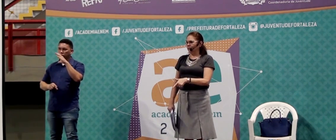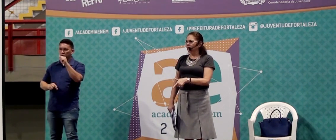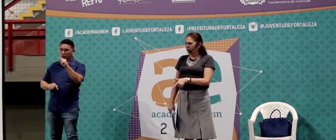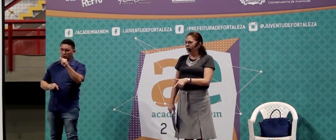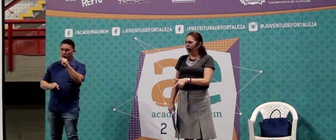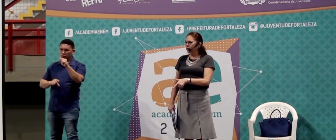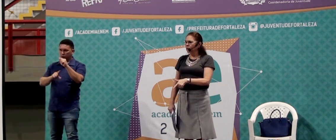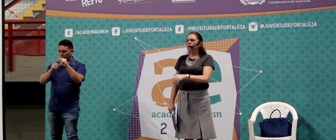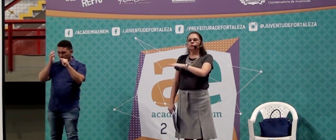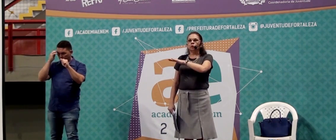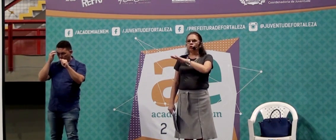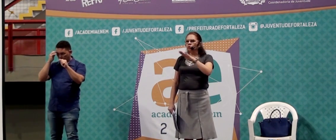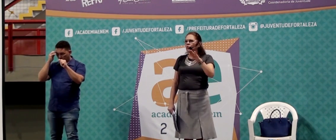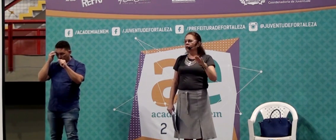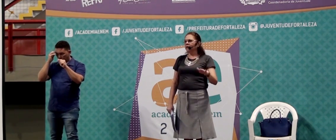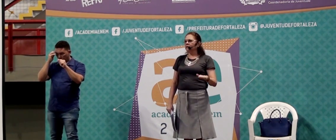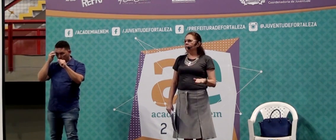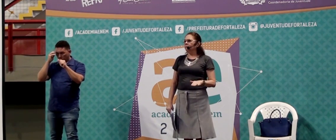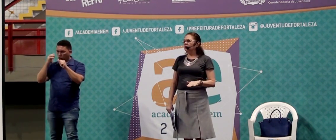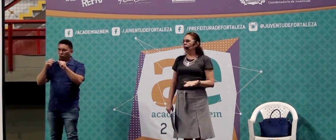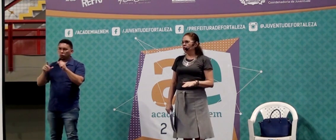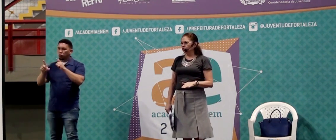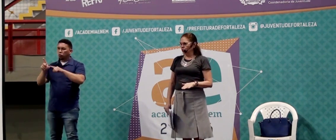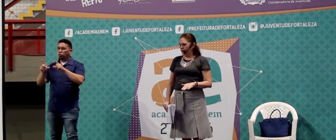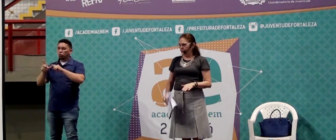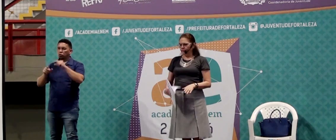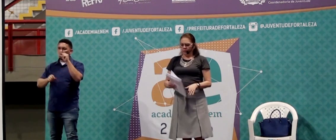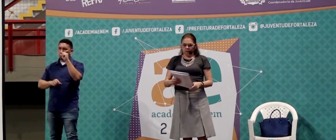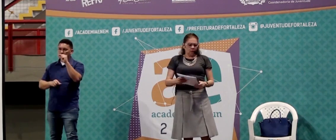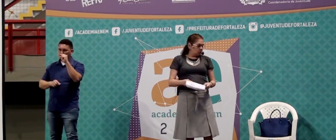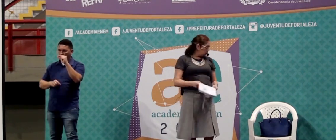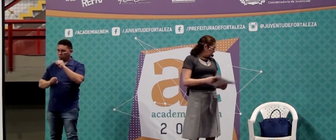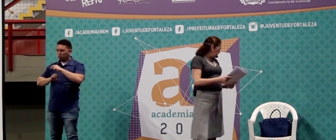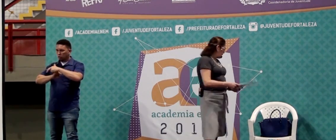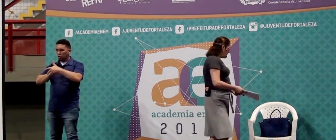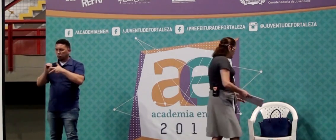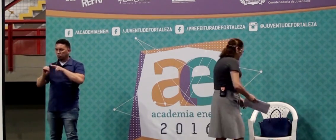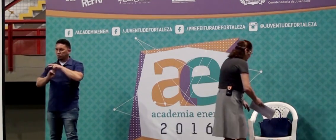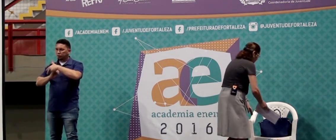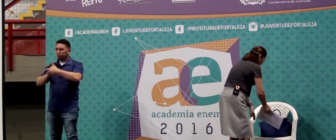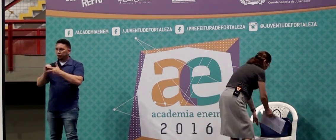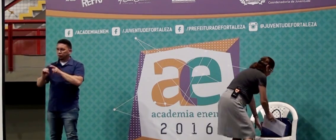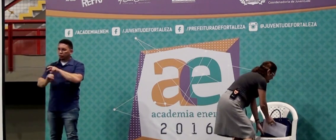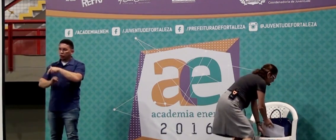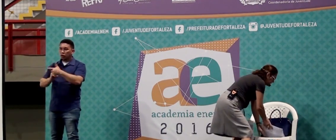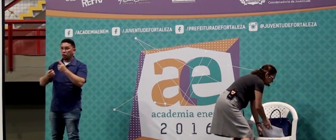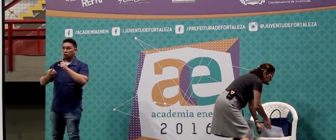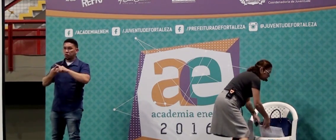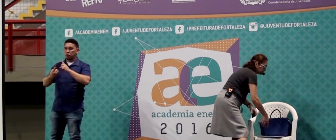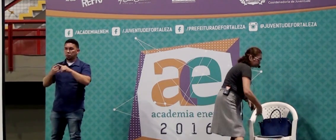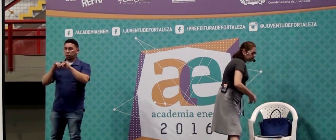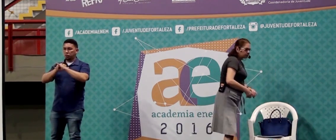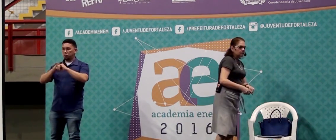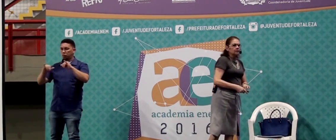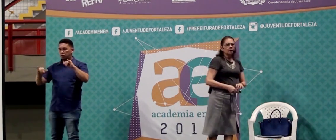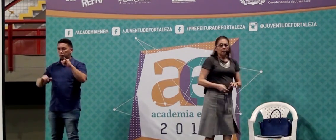Zika. Entenderam? Tudo com letra minúscula. Outra informação que é